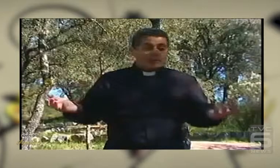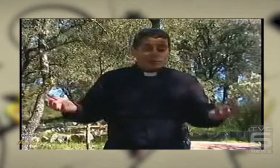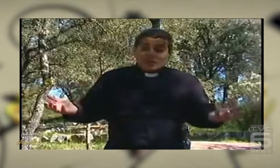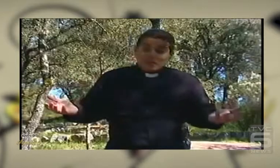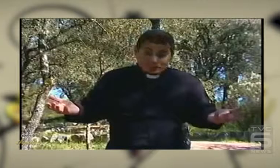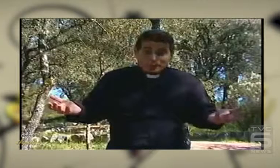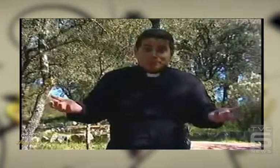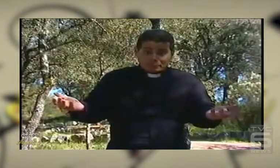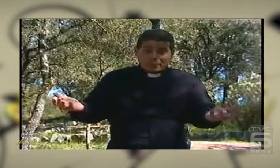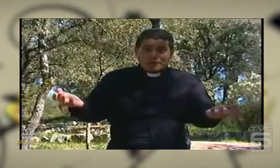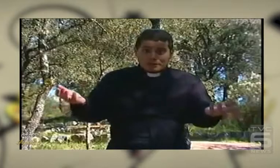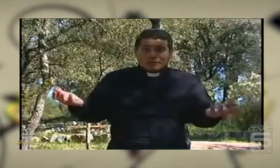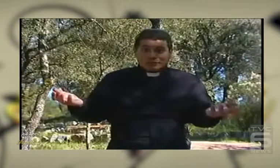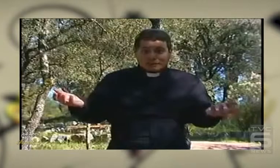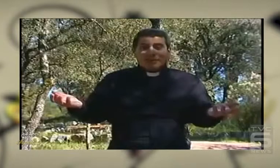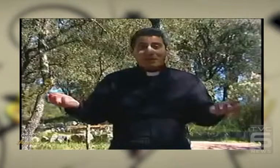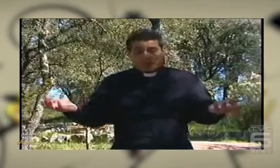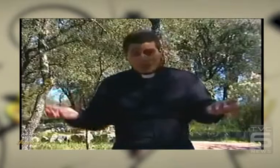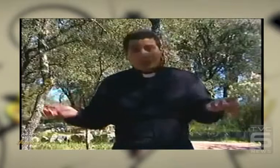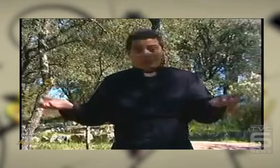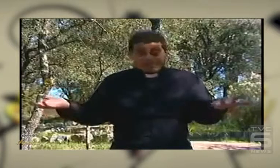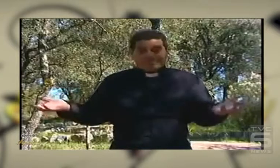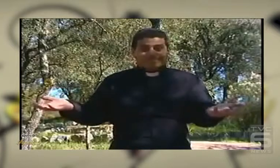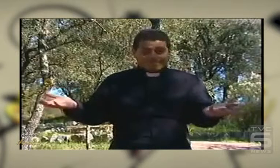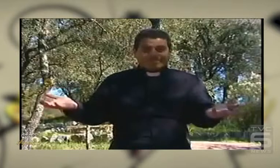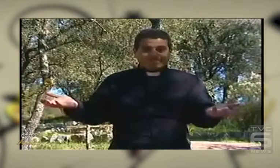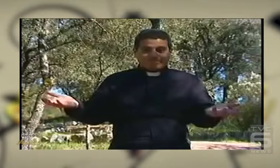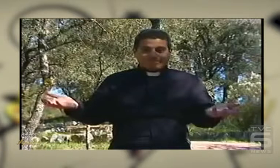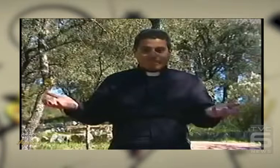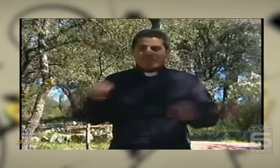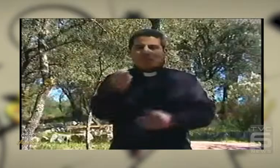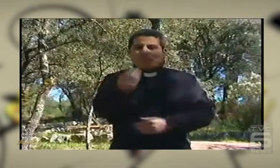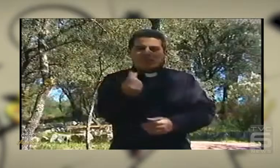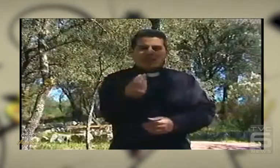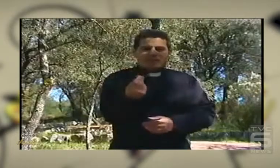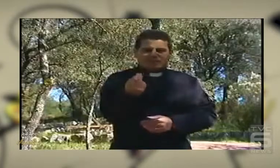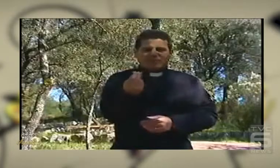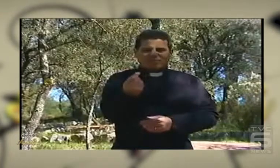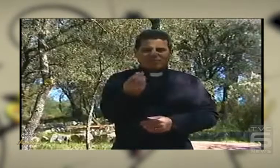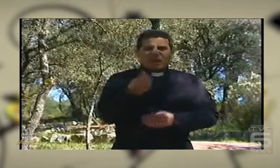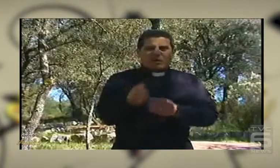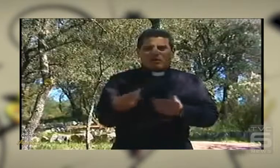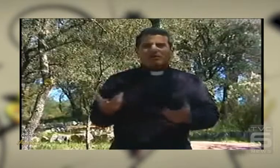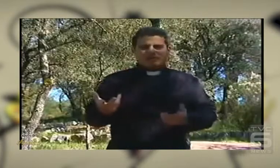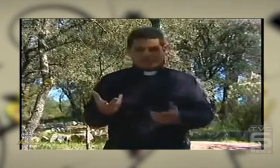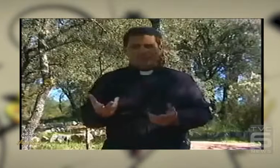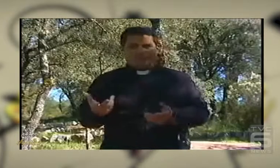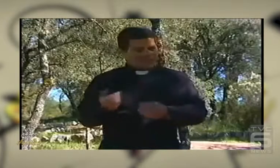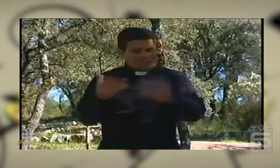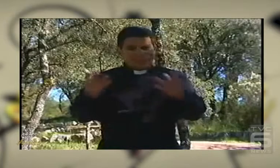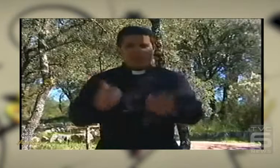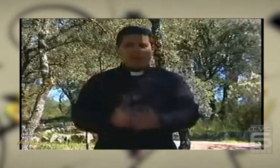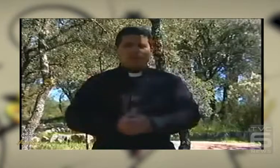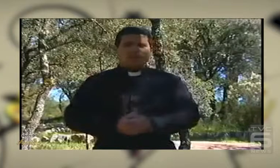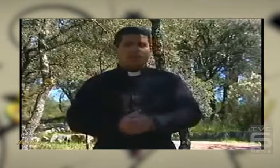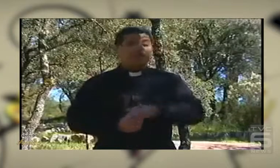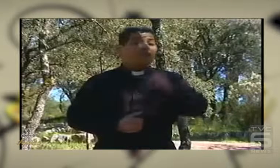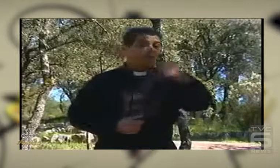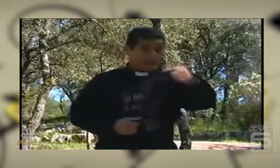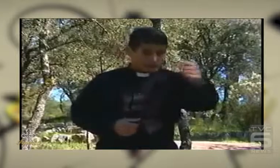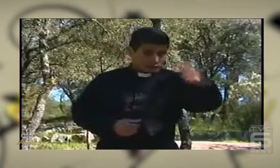civil. Verdade, né? Para os oportunistas, aqueles que semeiam a